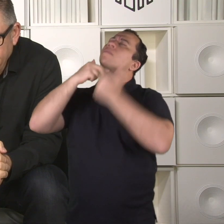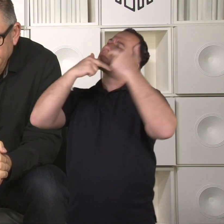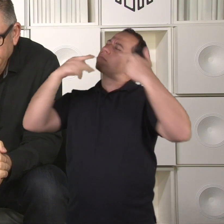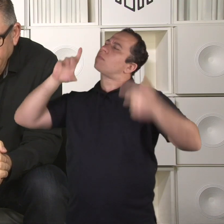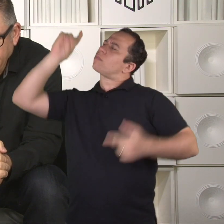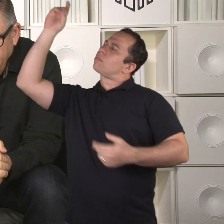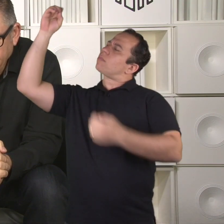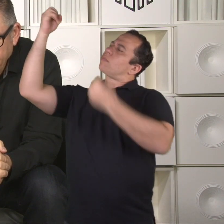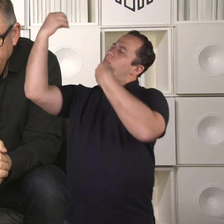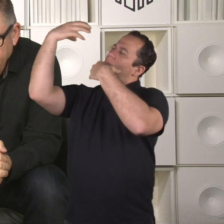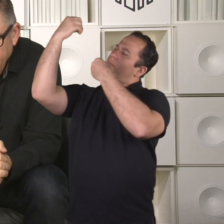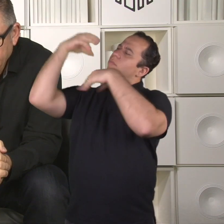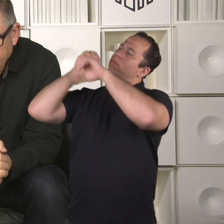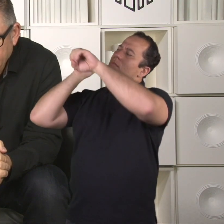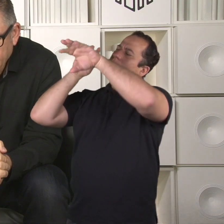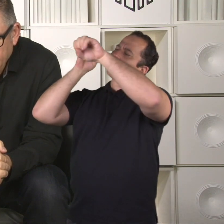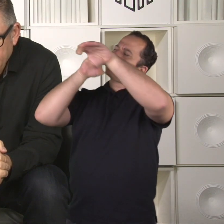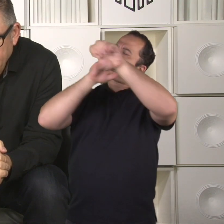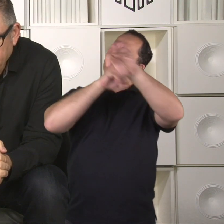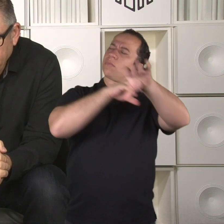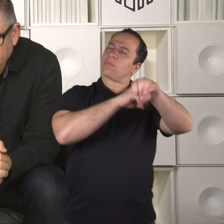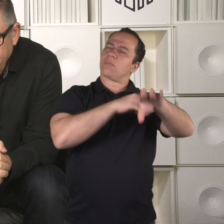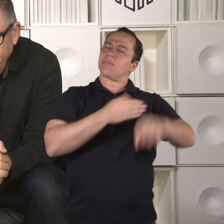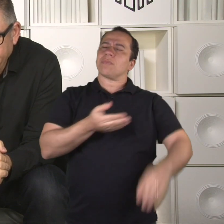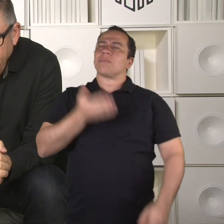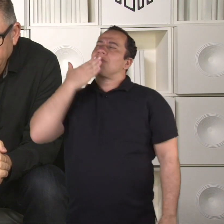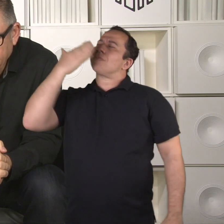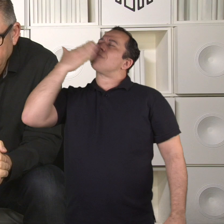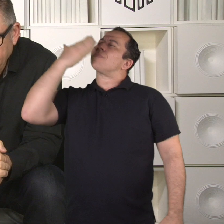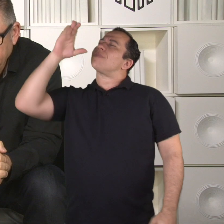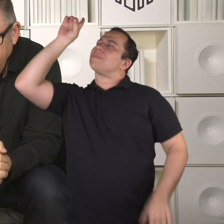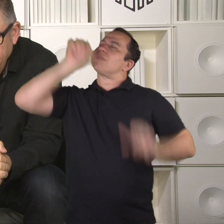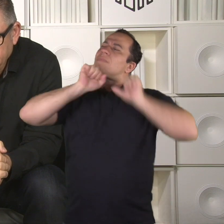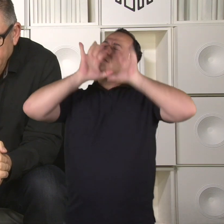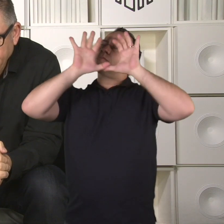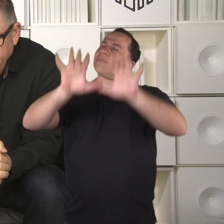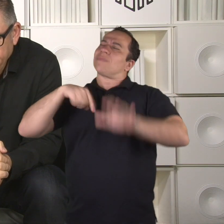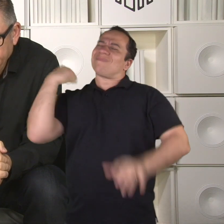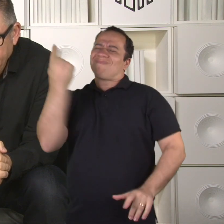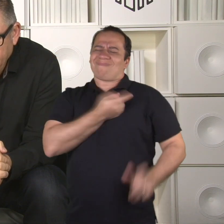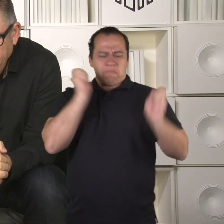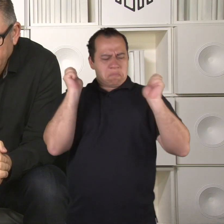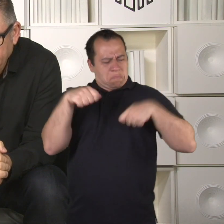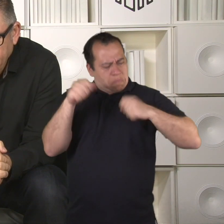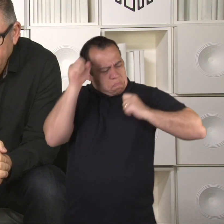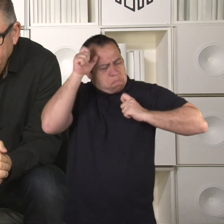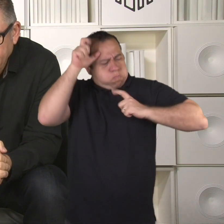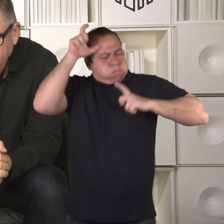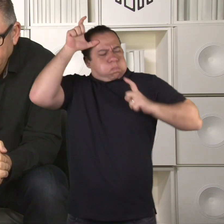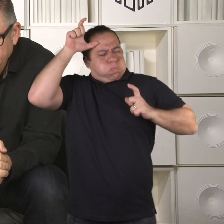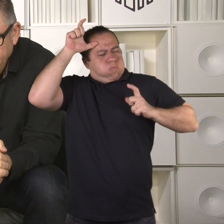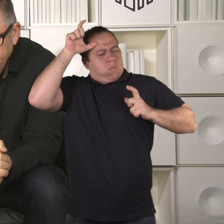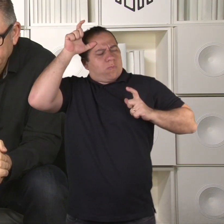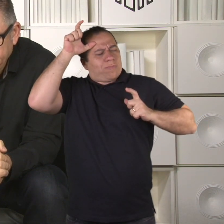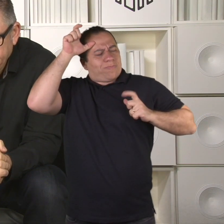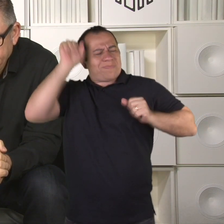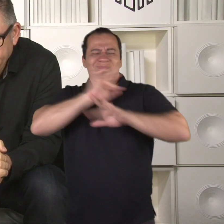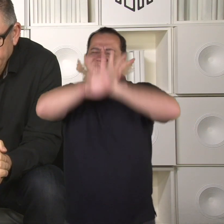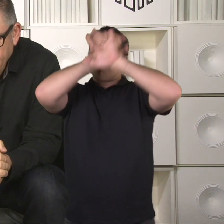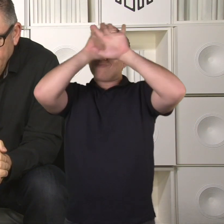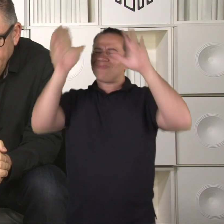palavra frutifique, gere muitos frutos para o nosso bem e para a glória do teu nome.